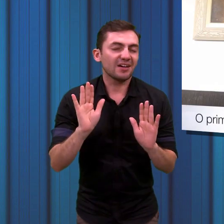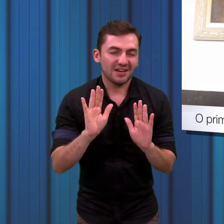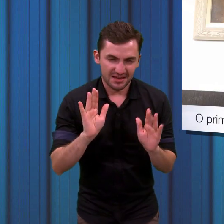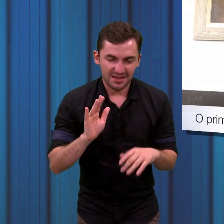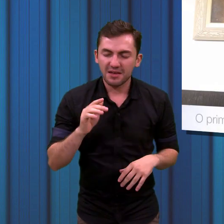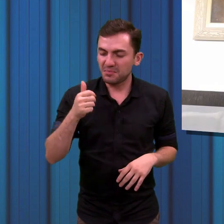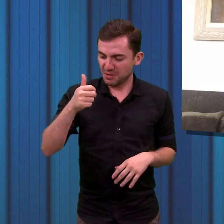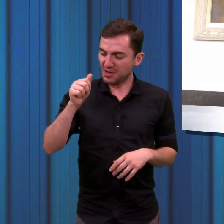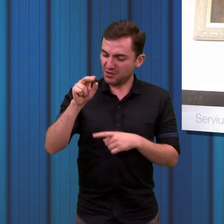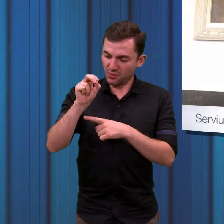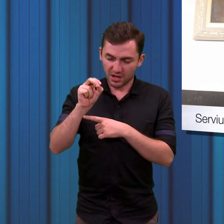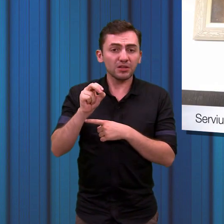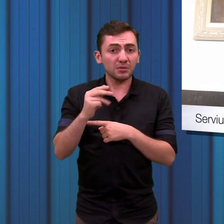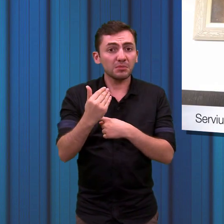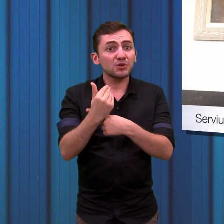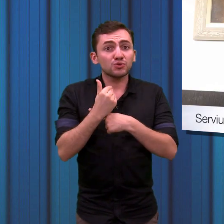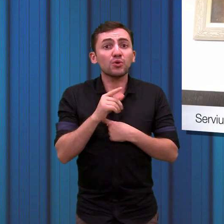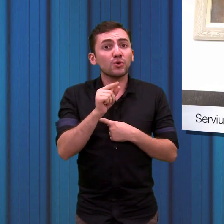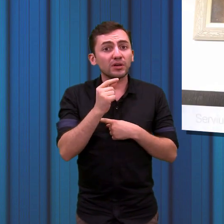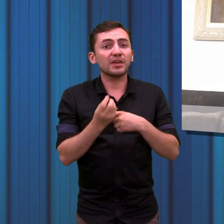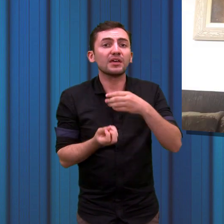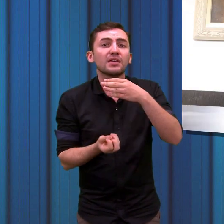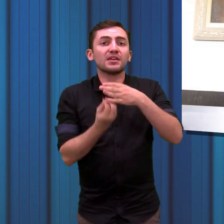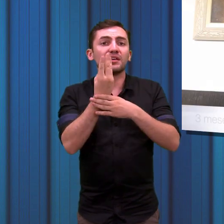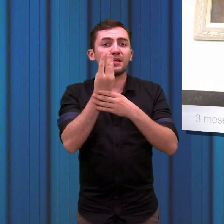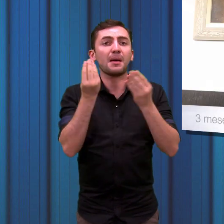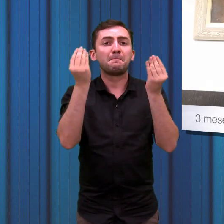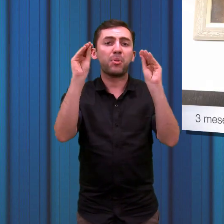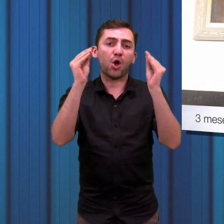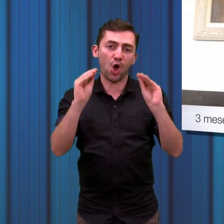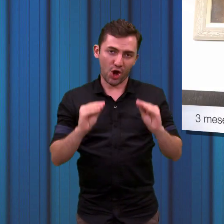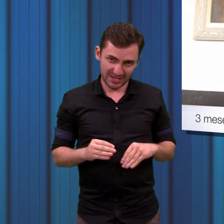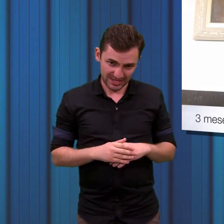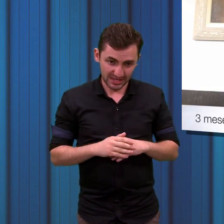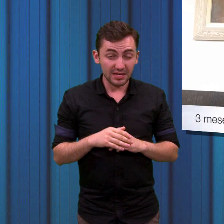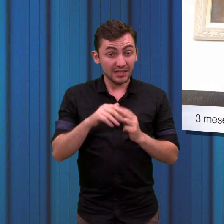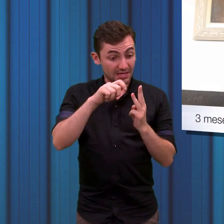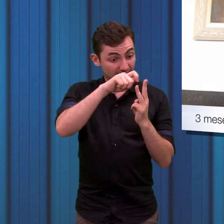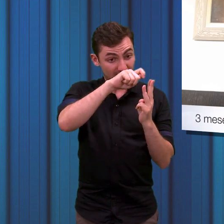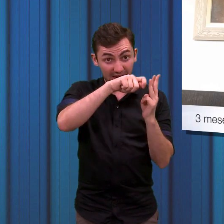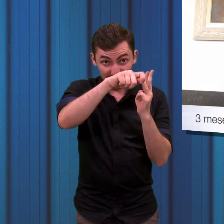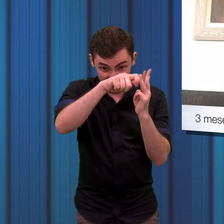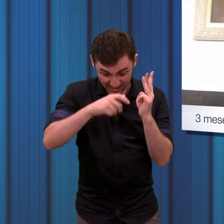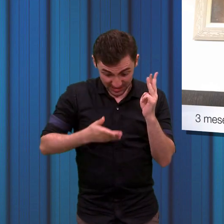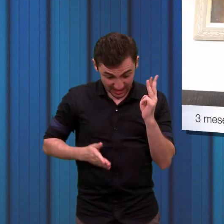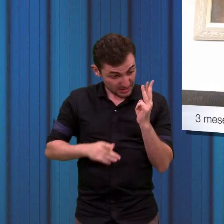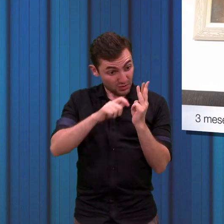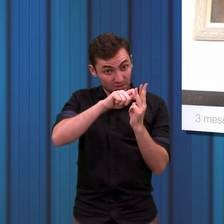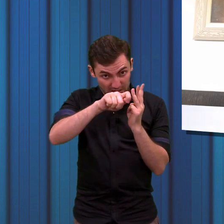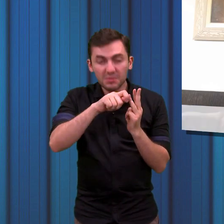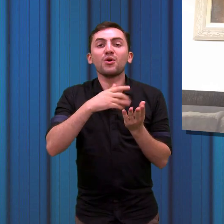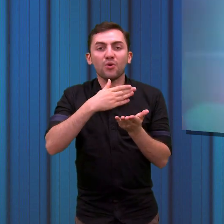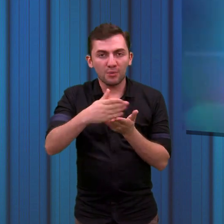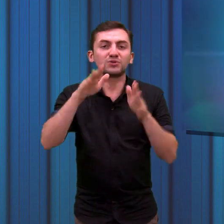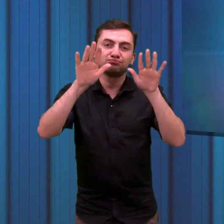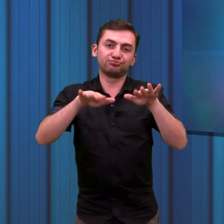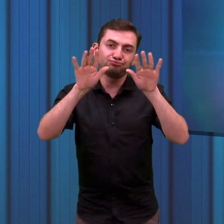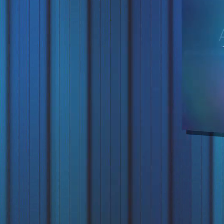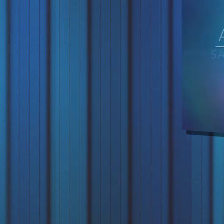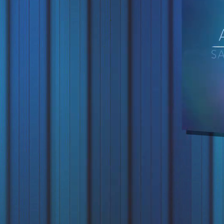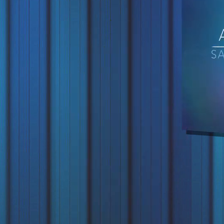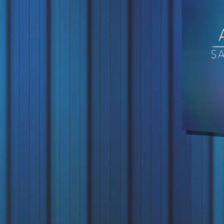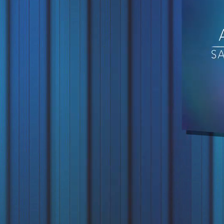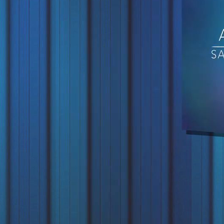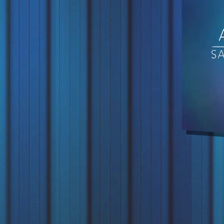O primeiro ano do Gui serviu também para mim abrir o blog. 3 meses depois que ele nasceu, eu comecei a escrever lá.